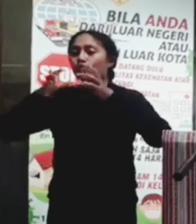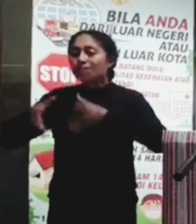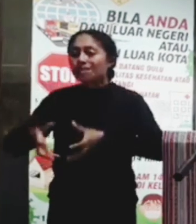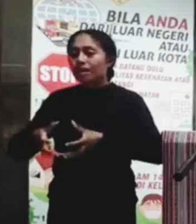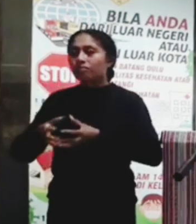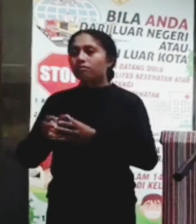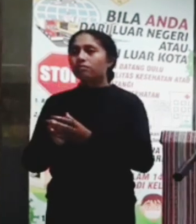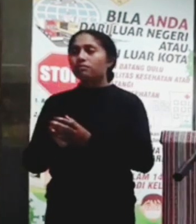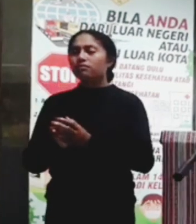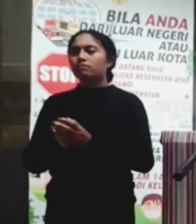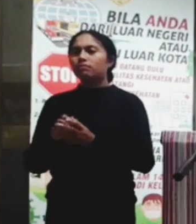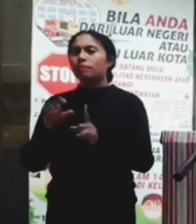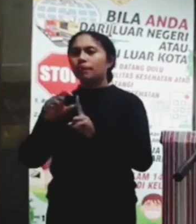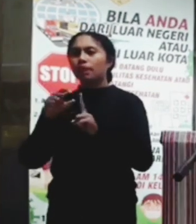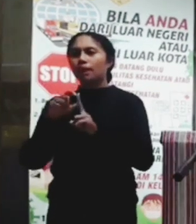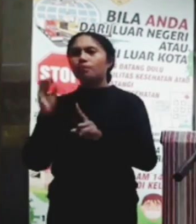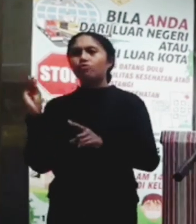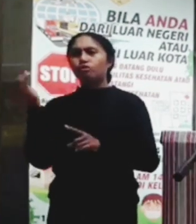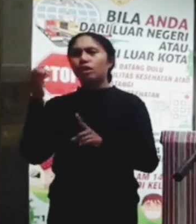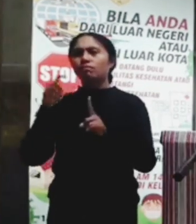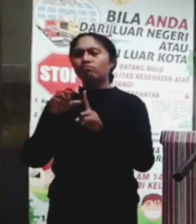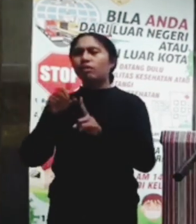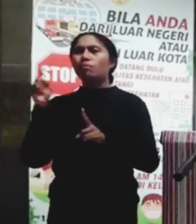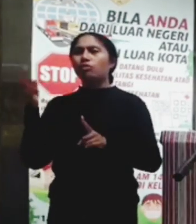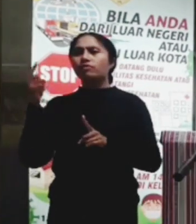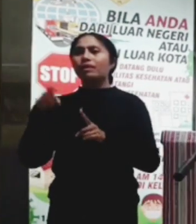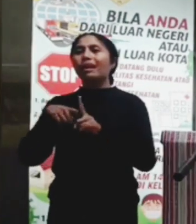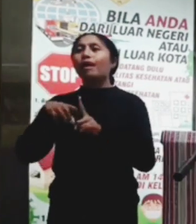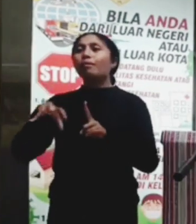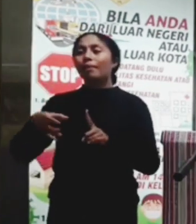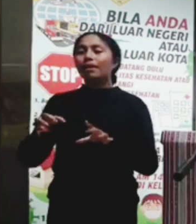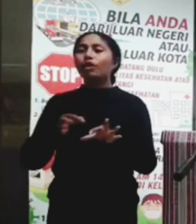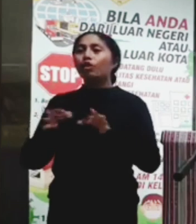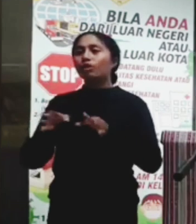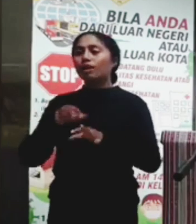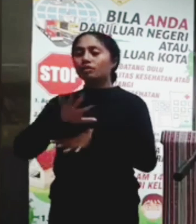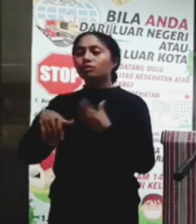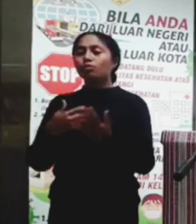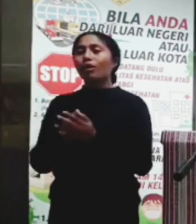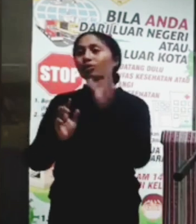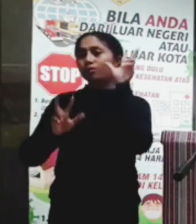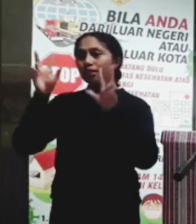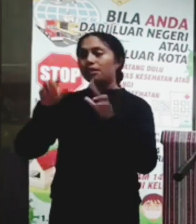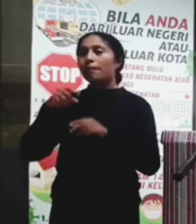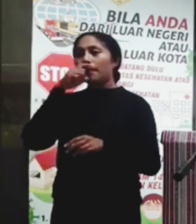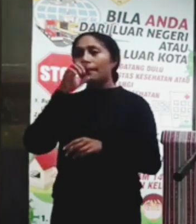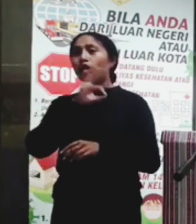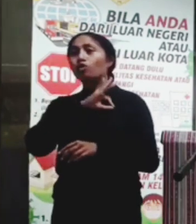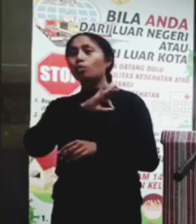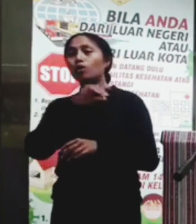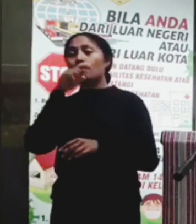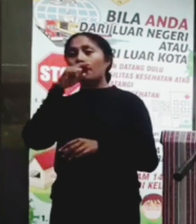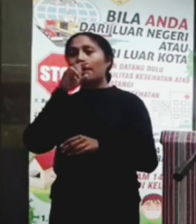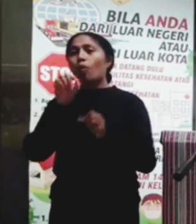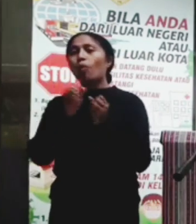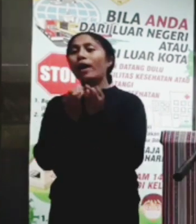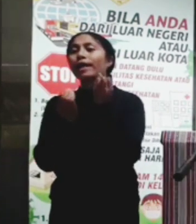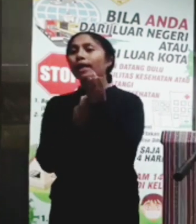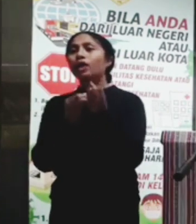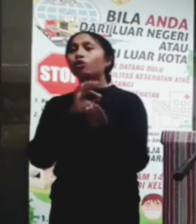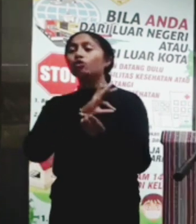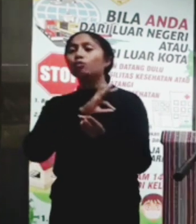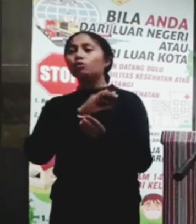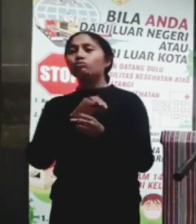pemerintah provinsi dan kabupaten kota seluruh sebenarnya Bapak Gubernur atau wakil gubernur menghimbau